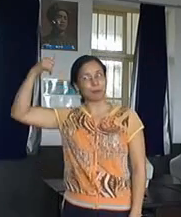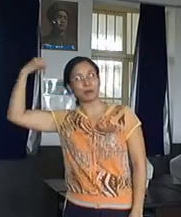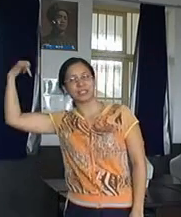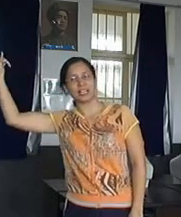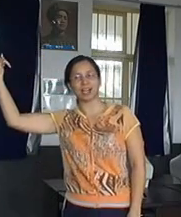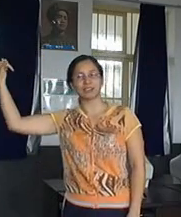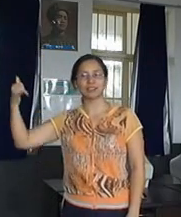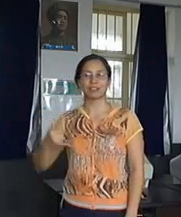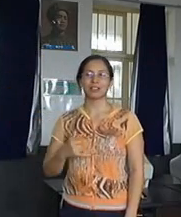追逐我的梦想。